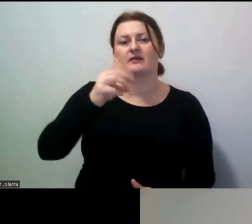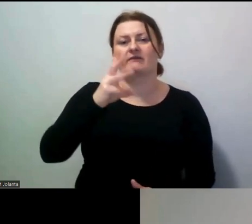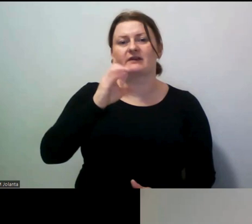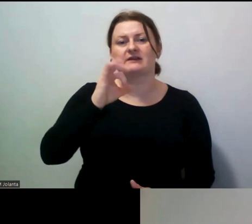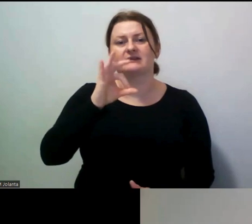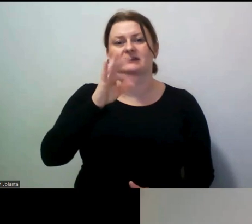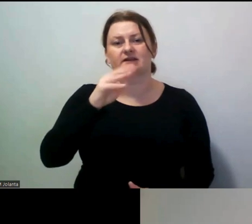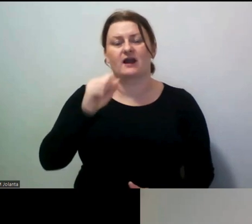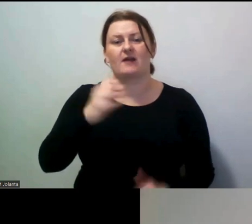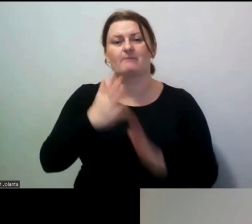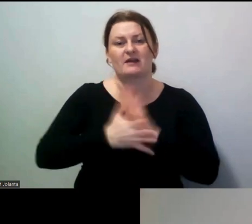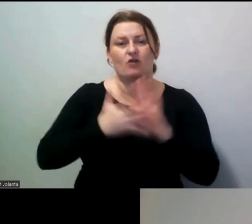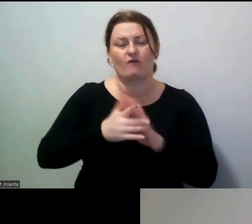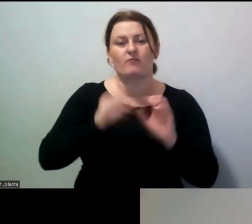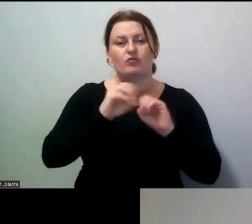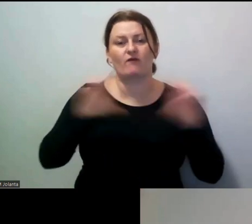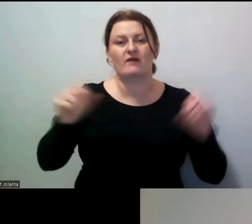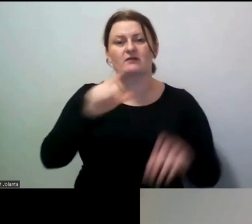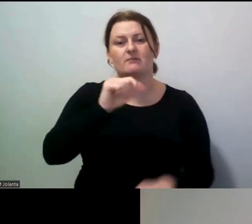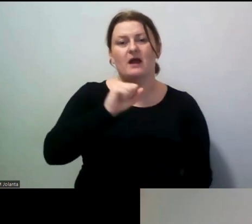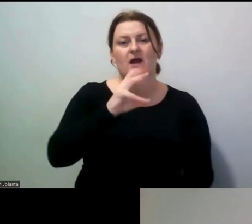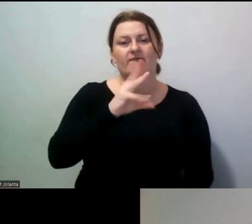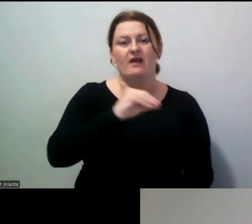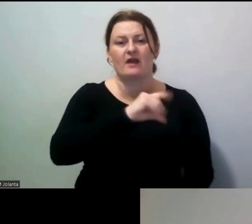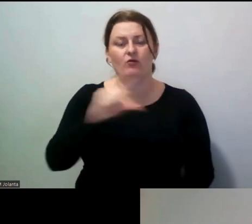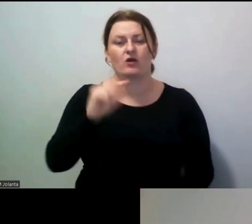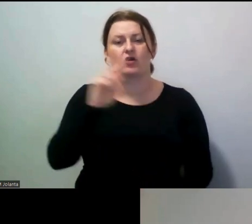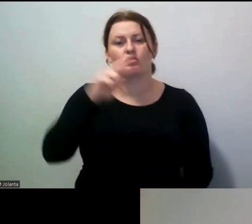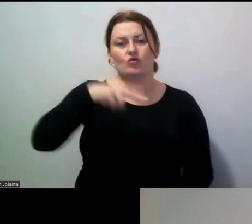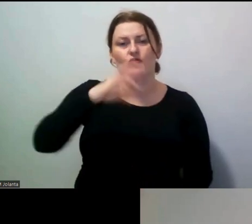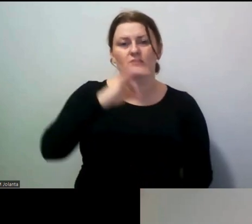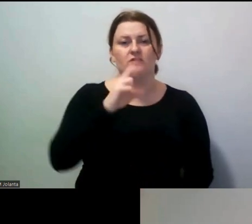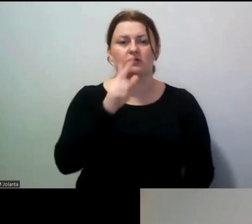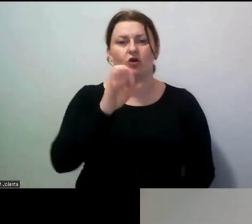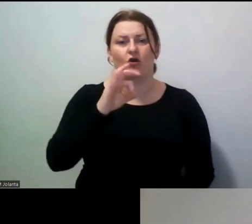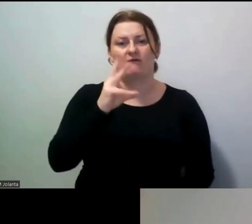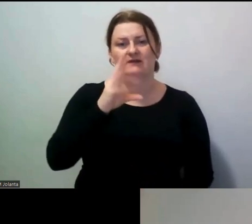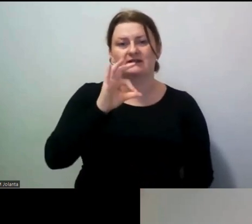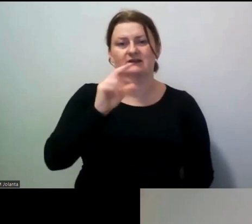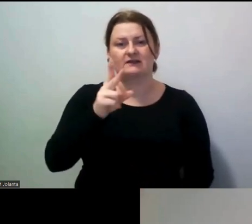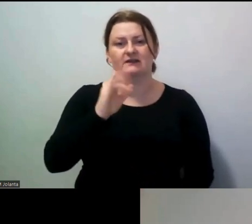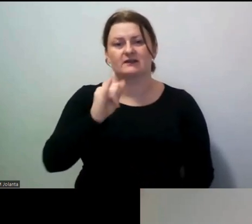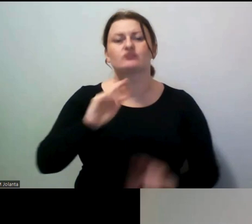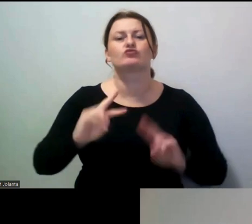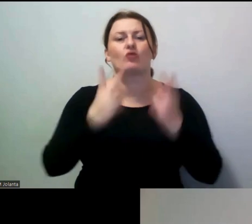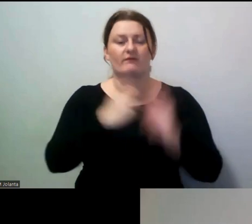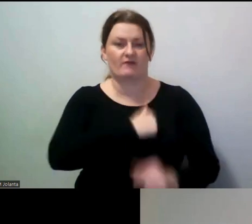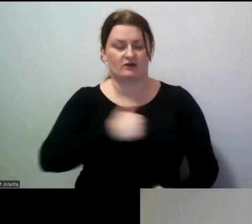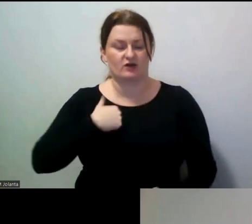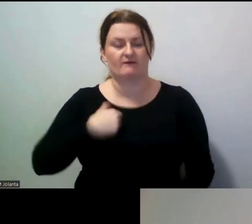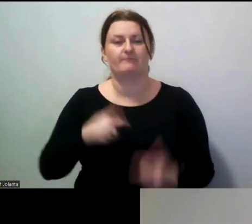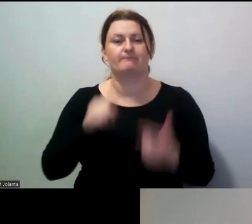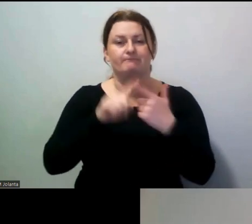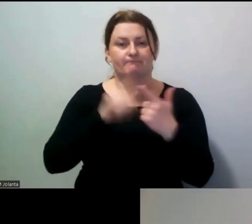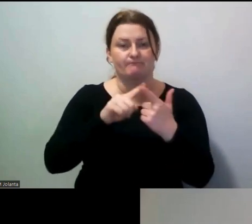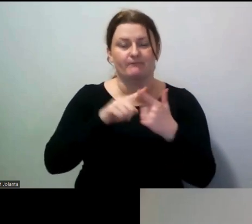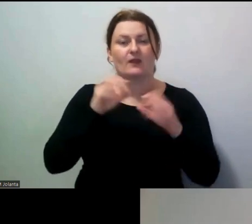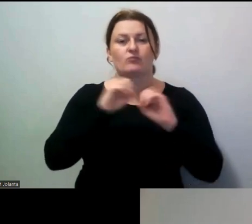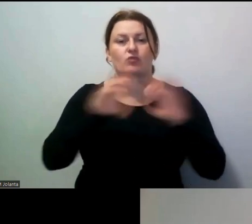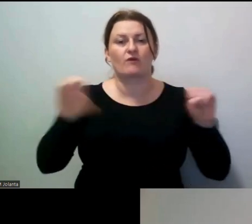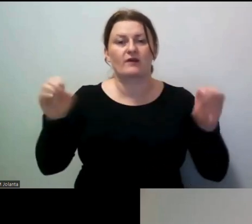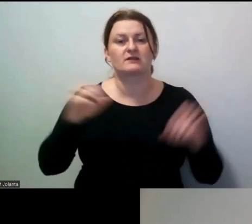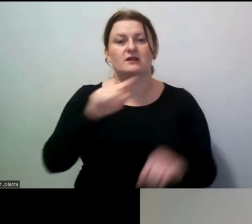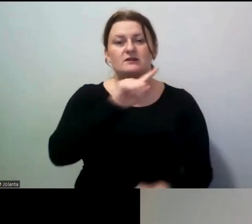profesor Paweł Rutkowski z Warszawy. Była to tutaj profesor